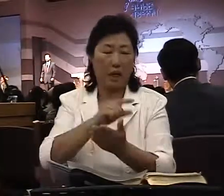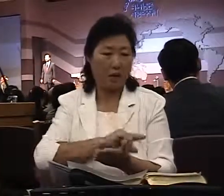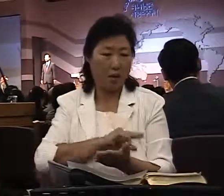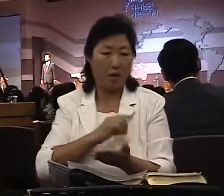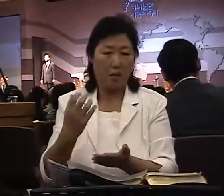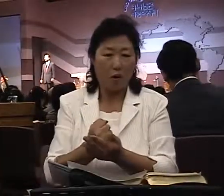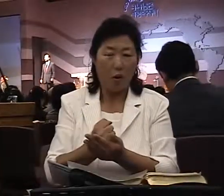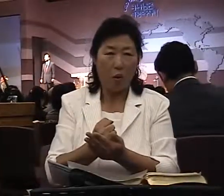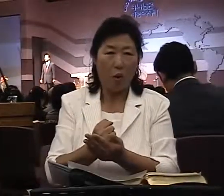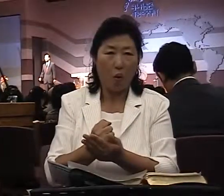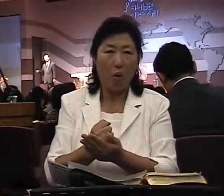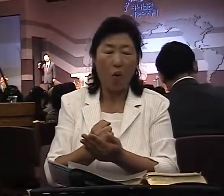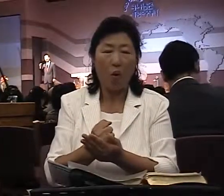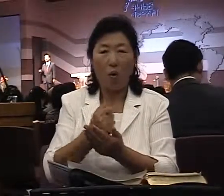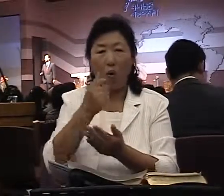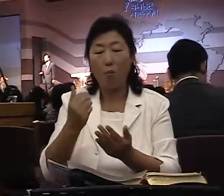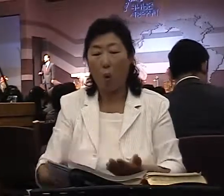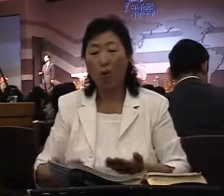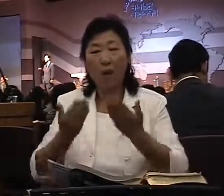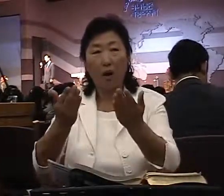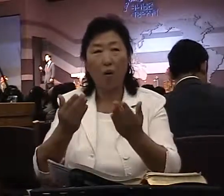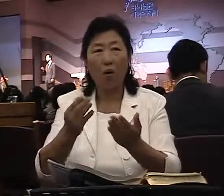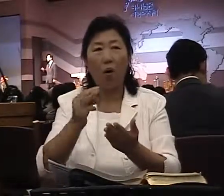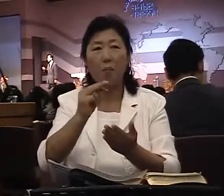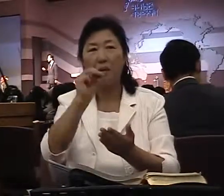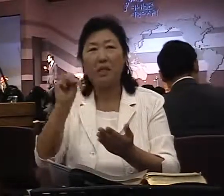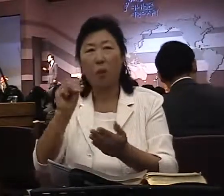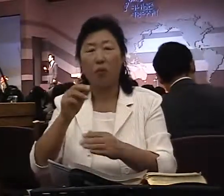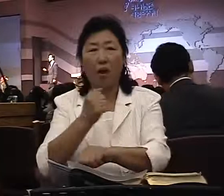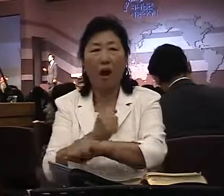훈련의 자리에서 그러한 자리로 우리가 나아갈 때에 성령의 사람이 될 수 있는 거예요.